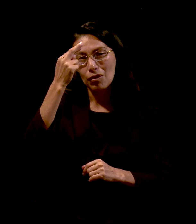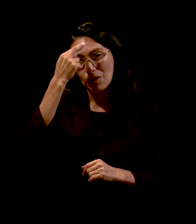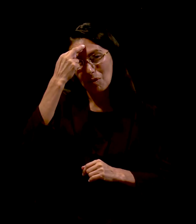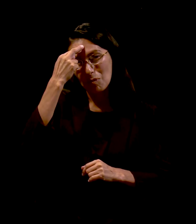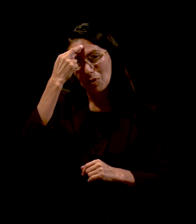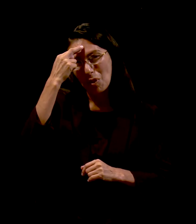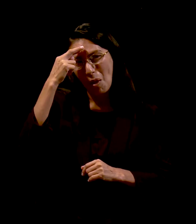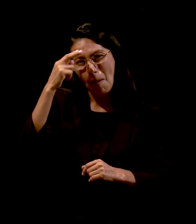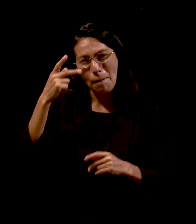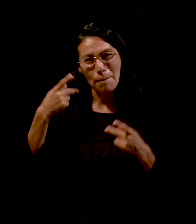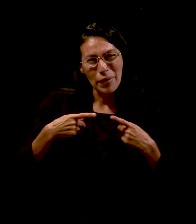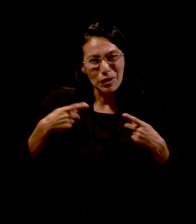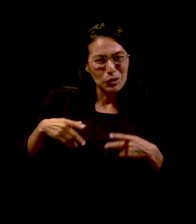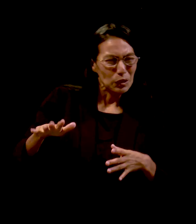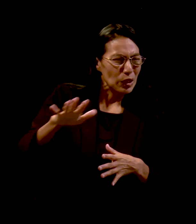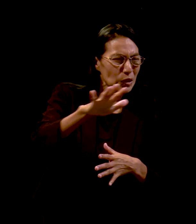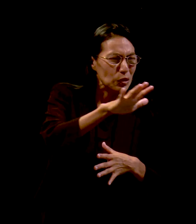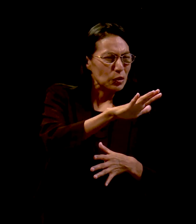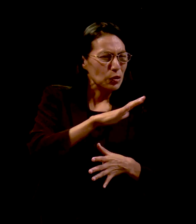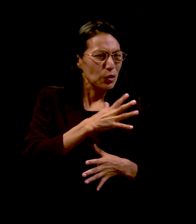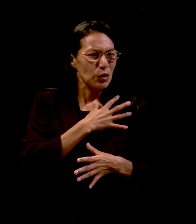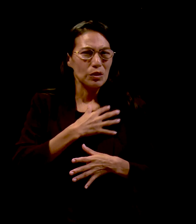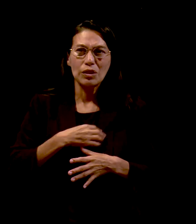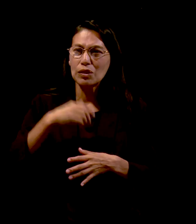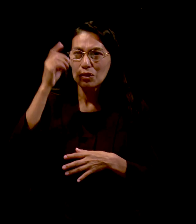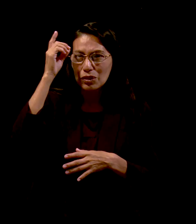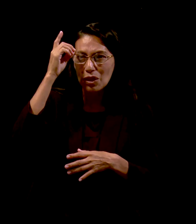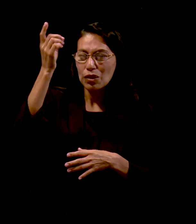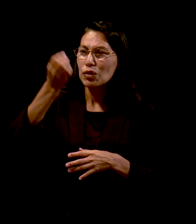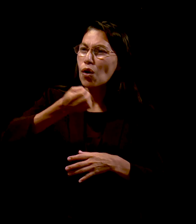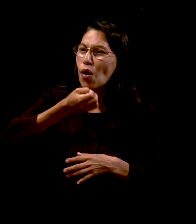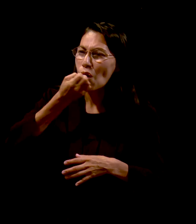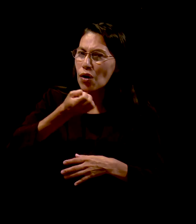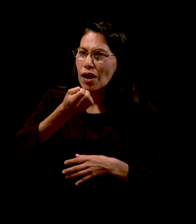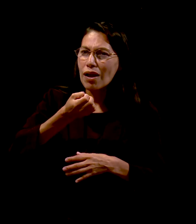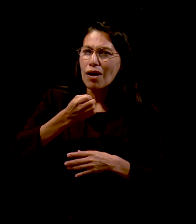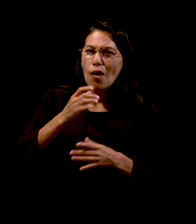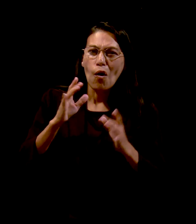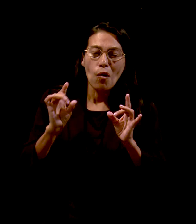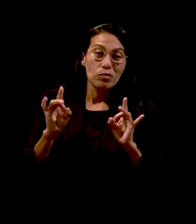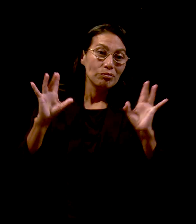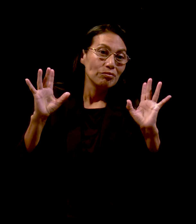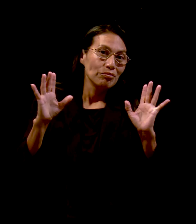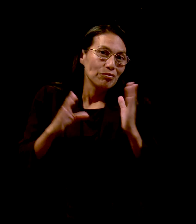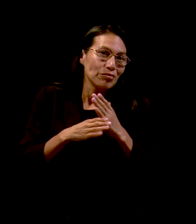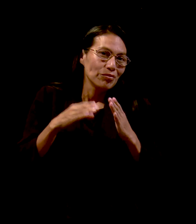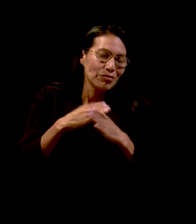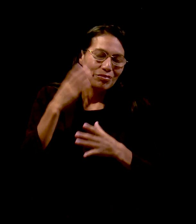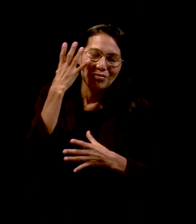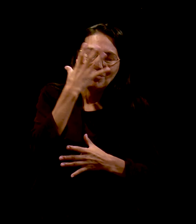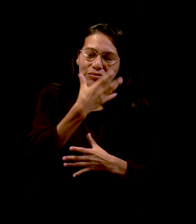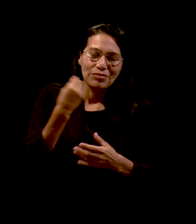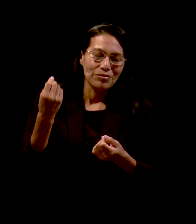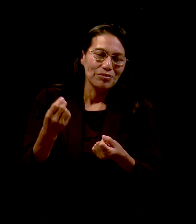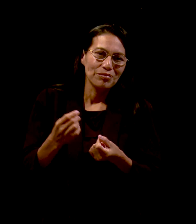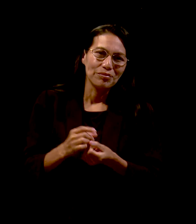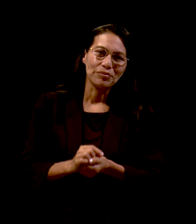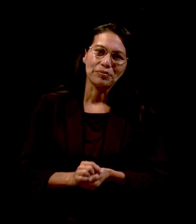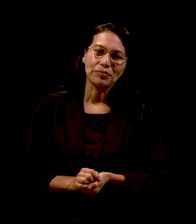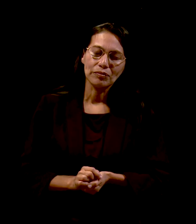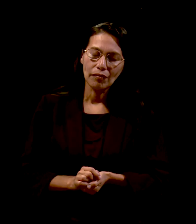cuando el pueblo de dios- ahora suceden cosas maravilla maravilla amén amén oremos oremos